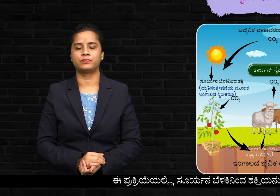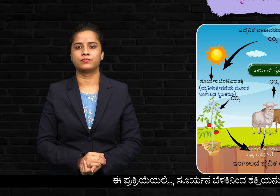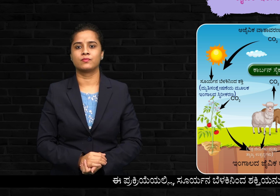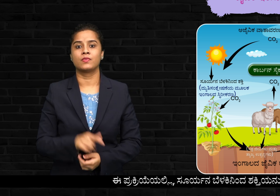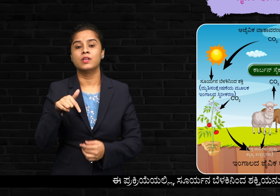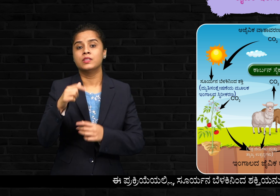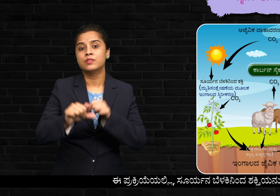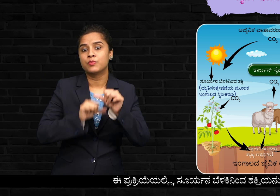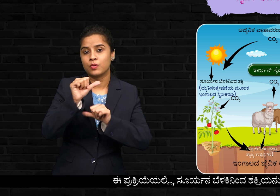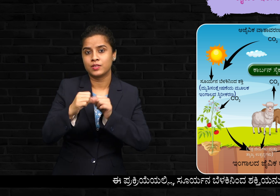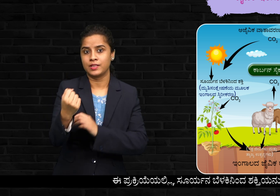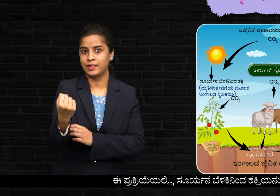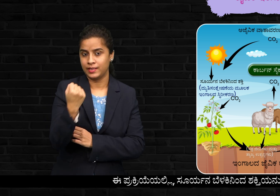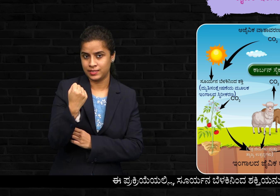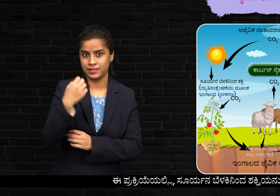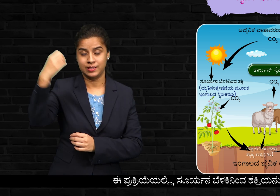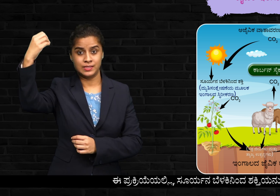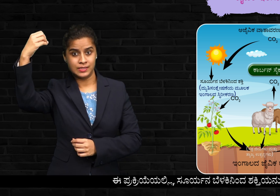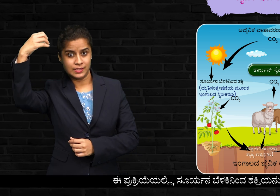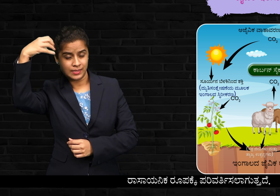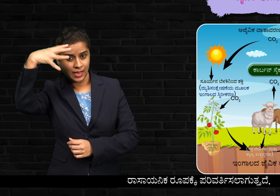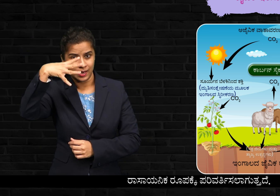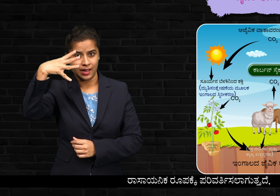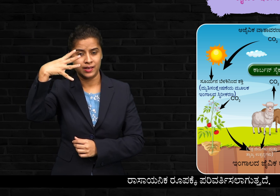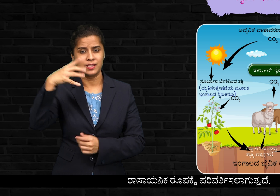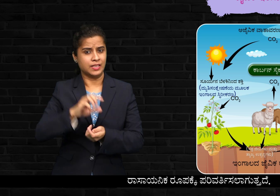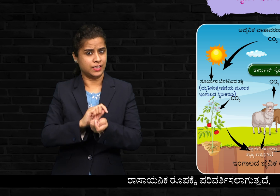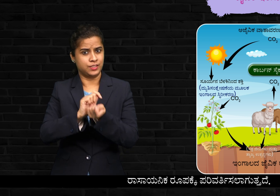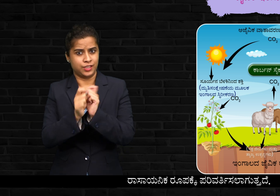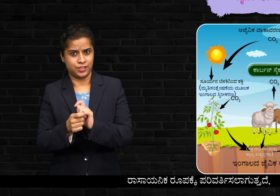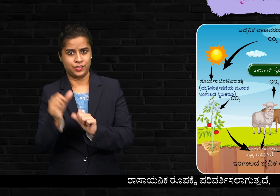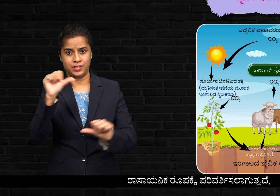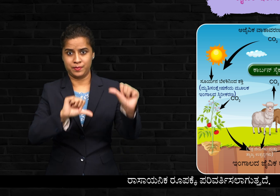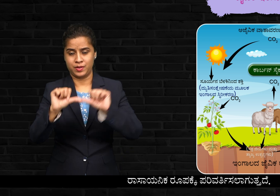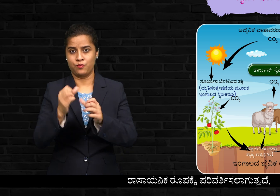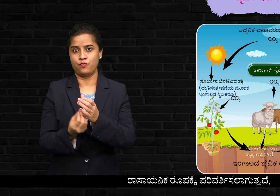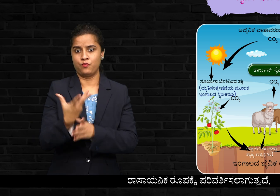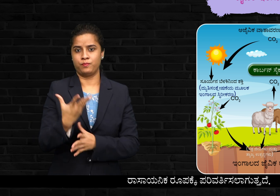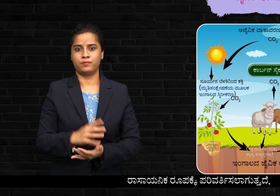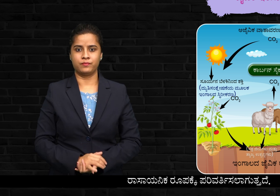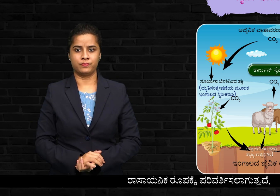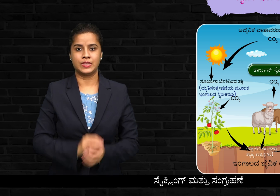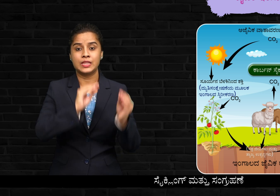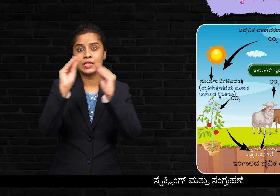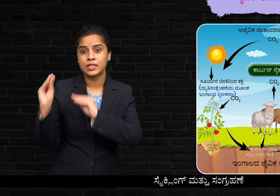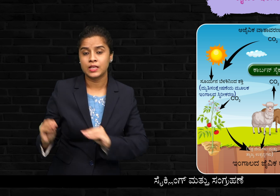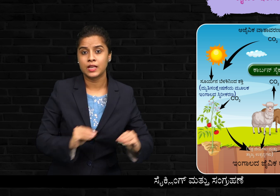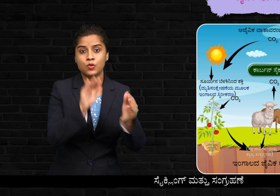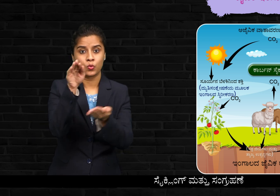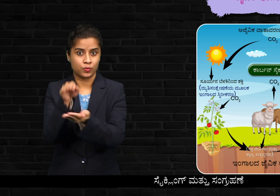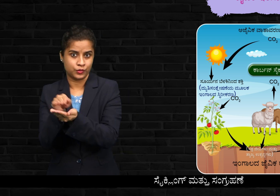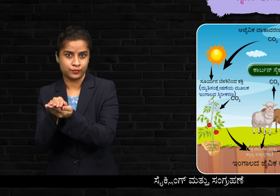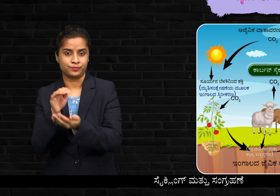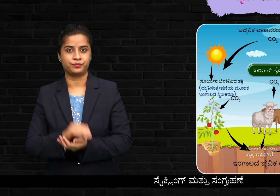ಈ ಪ್ರಕ್ರಿಯೆಯಲ್ಲಿ ಸೂರ್ಯನ ಬೆಳಕಿನಿಂದ ಶಕ್ತಿಯ ರಾಸಾಯನಿಕ ರೂಪಕ್ಕೆ ಪರಿವರ್ತಿಸಲಾಗುತ್ತದೆ. ಸೈಕ್ಲಿಂಗ್